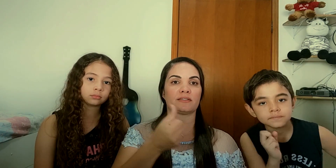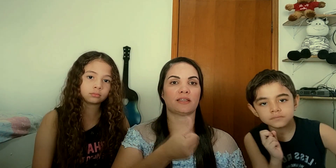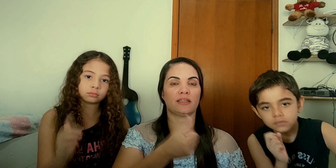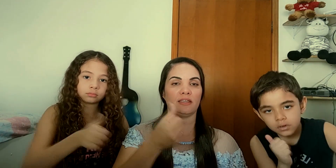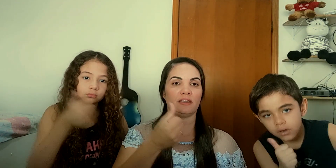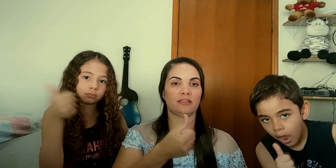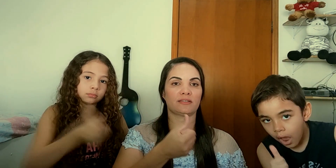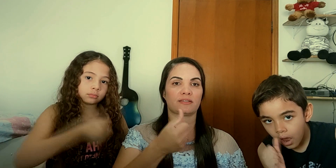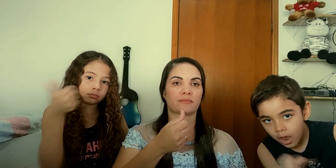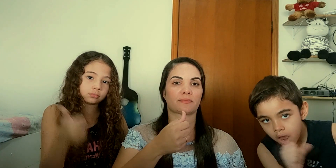Seis.